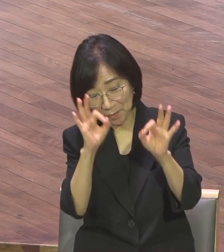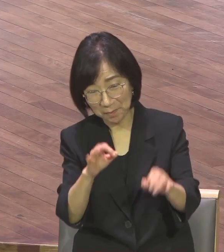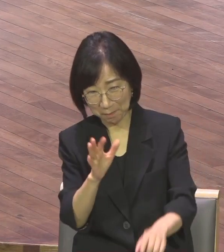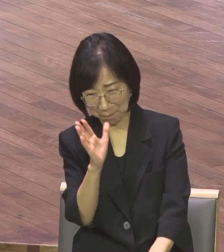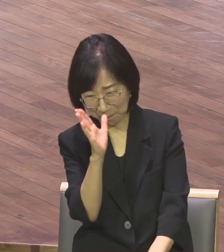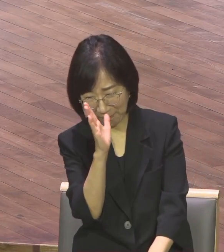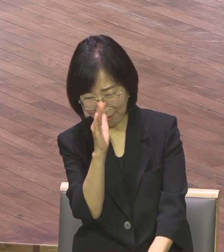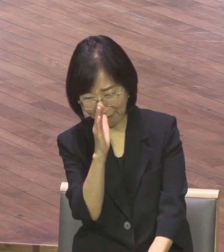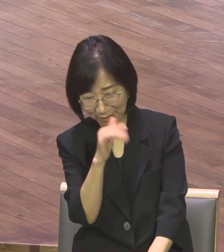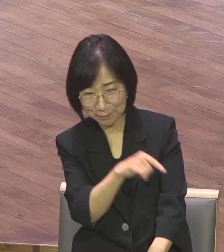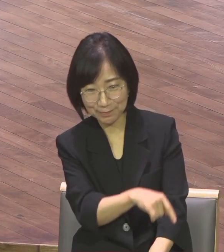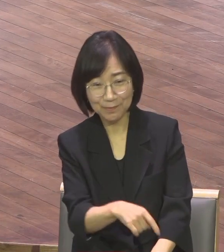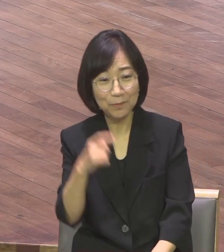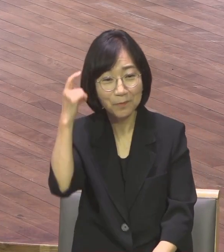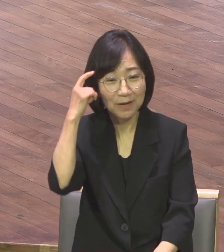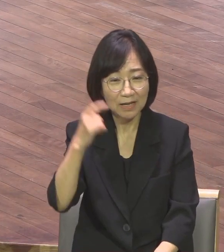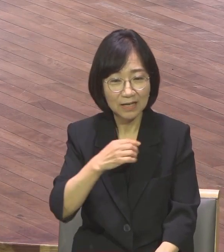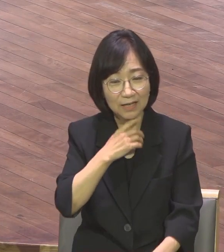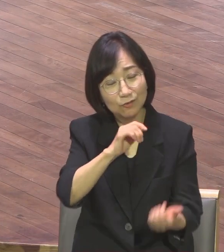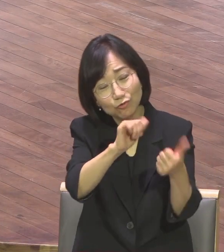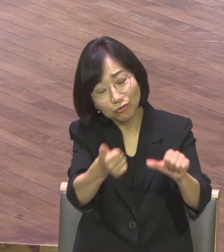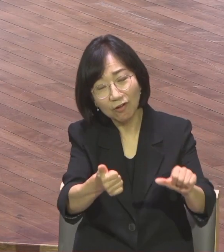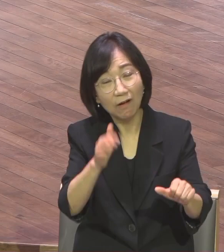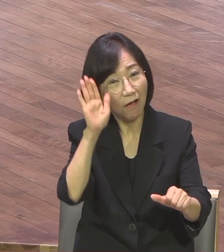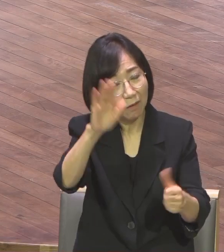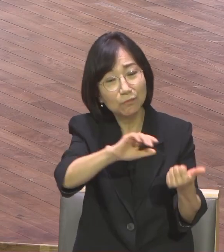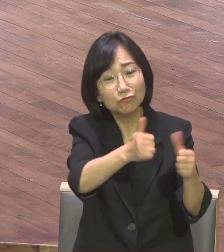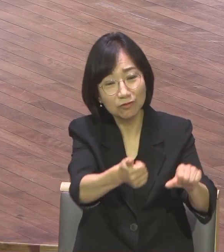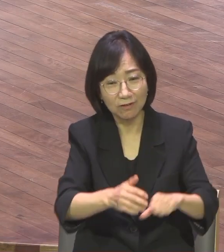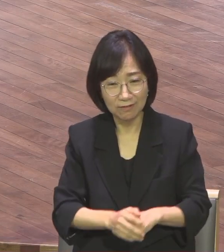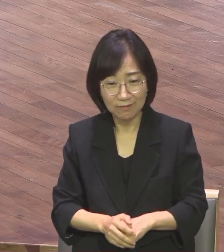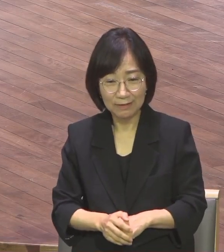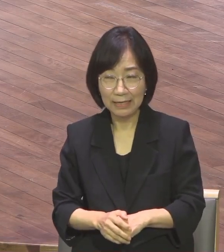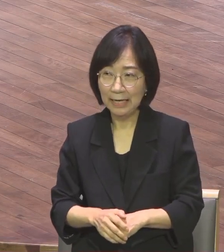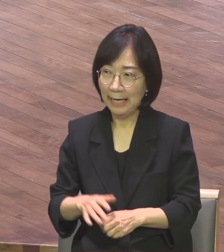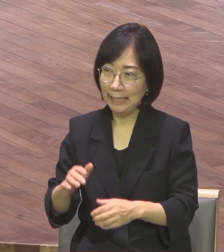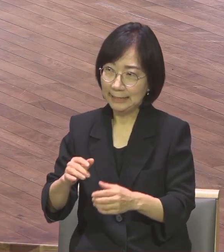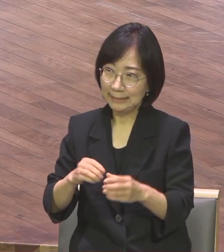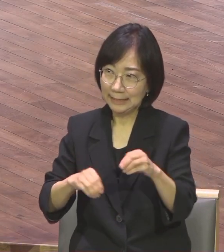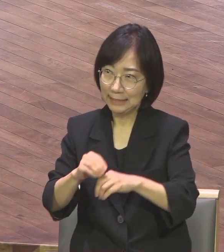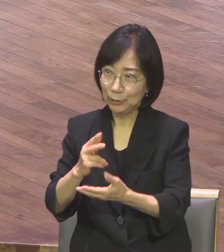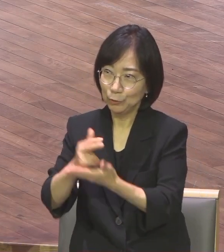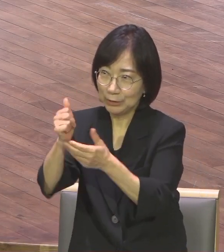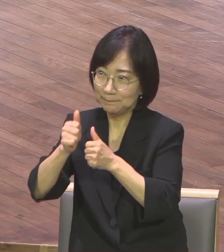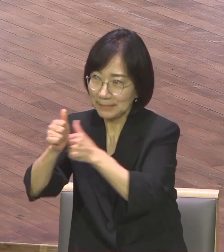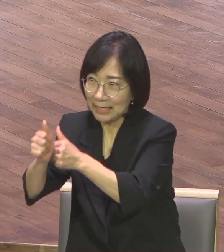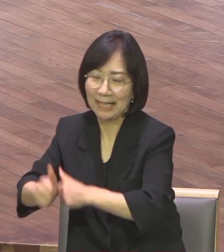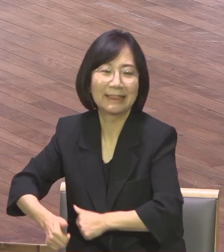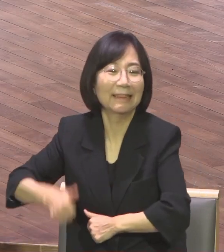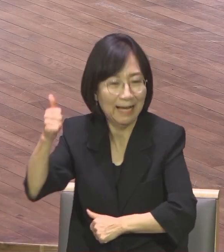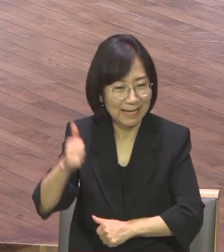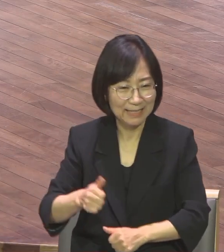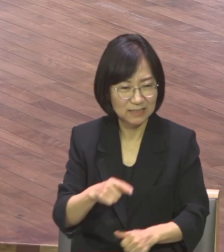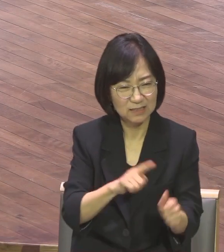그 물질을 선택합니다. 영생을 주님 내가 담드리겠습니다. 주님을 따르겠습니다. 영생 얻을 뿐만 아니라